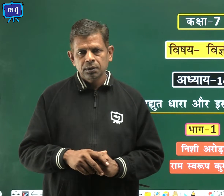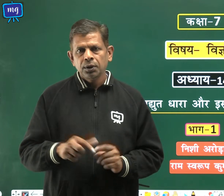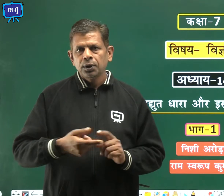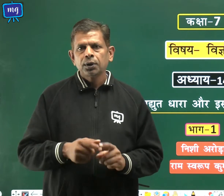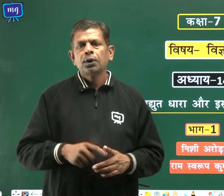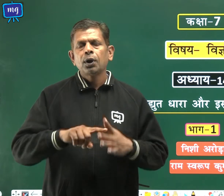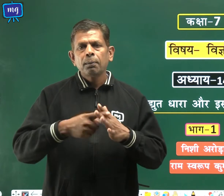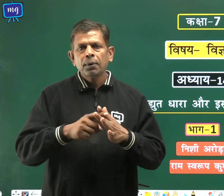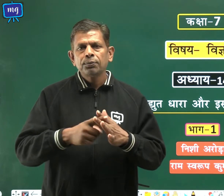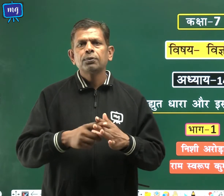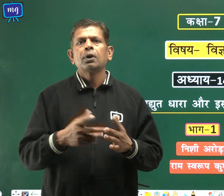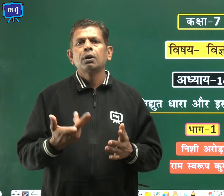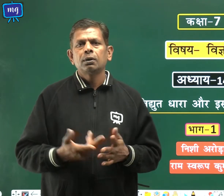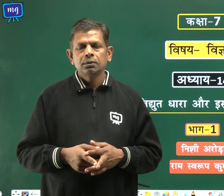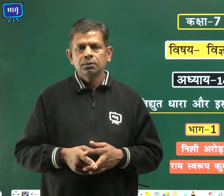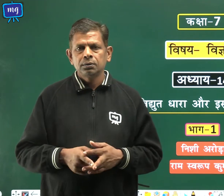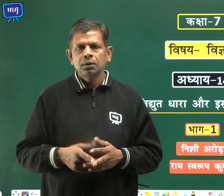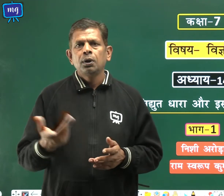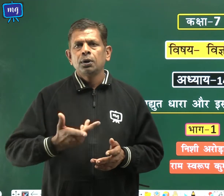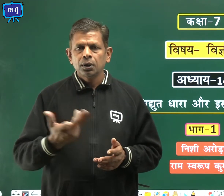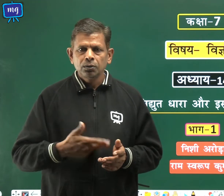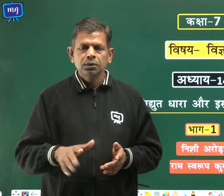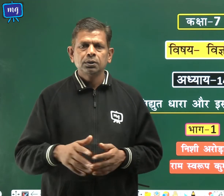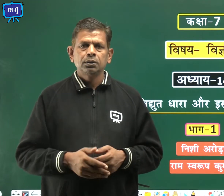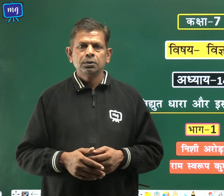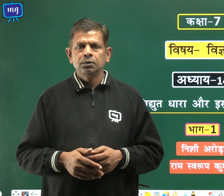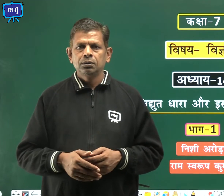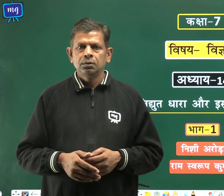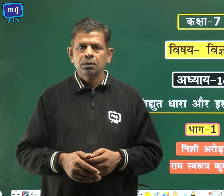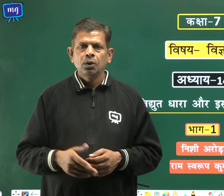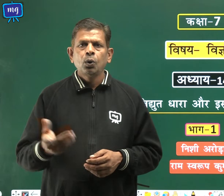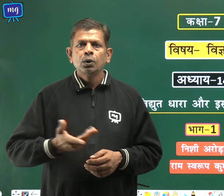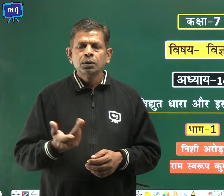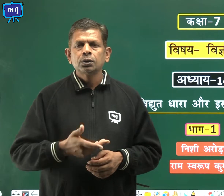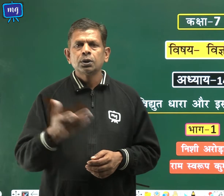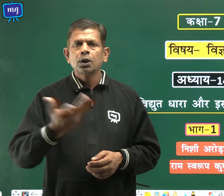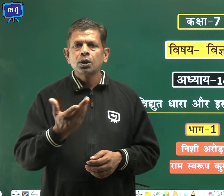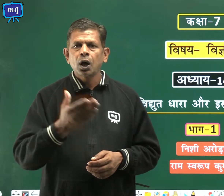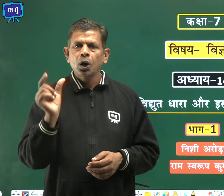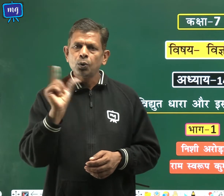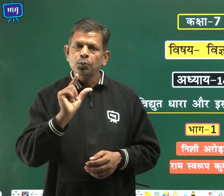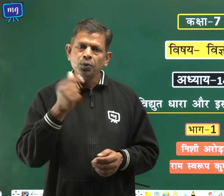कि विद्युत धारा क्या होती है और इसके क्या उपयोग हैं।